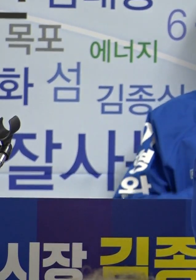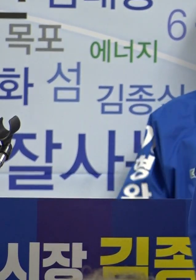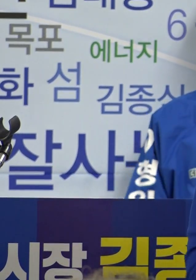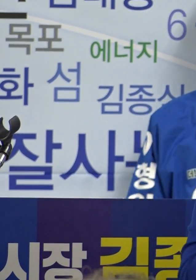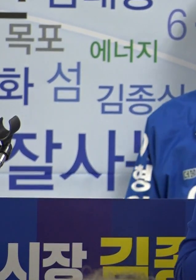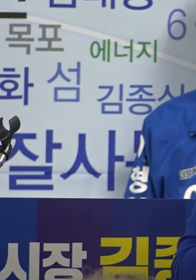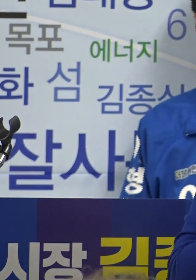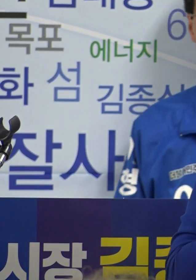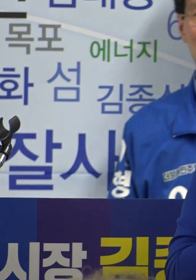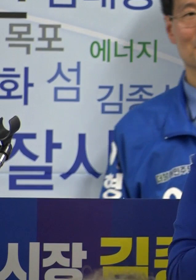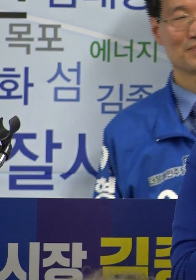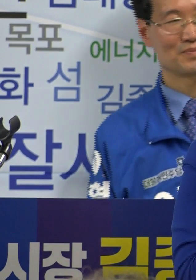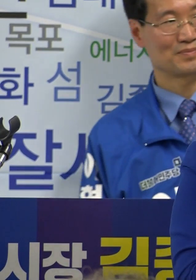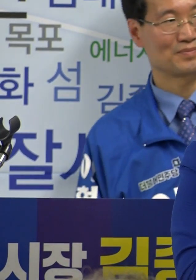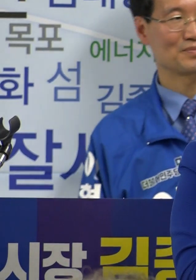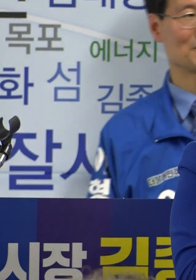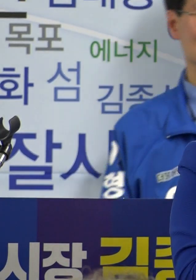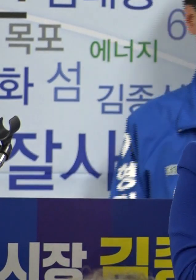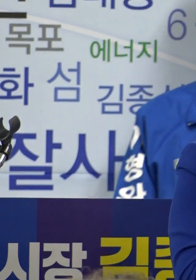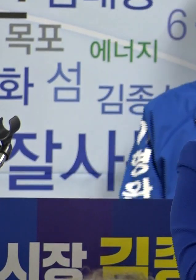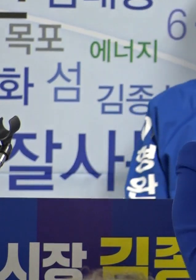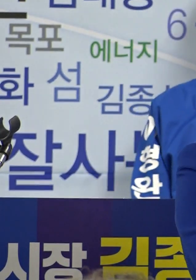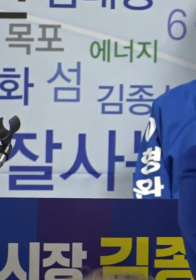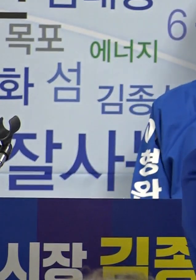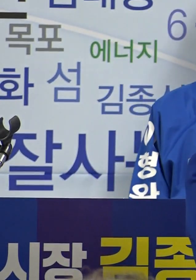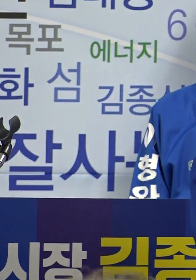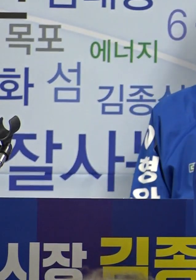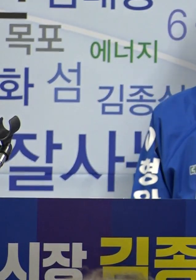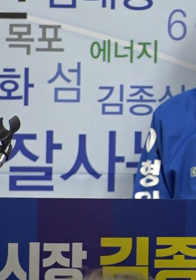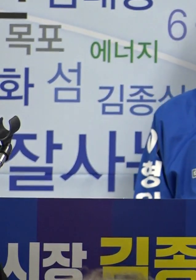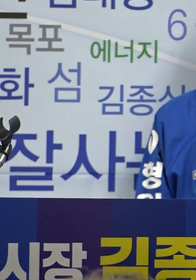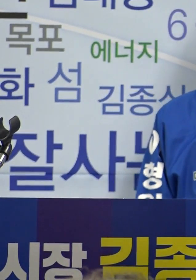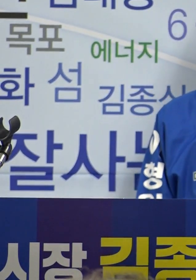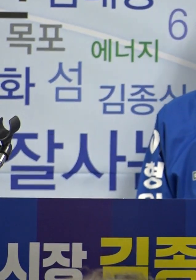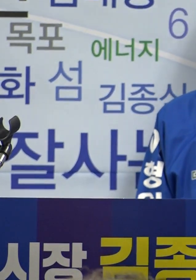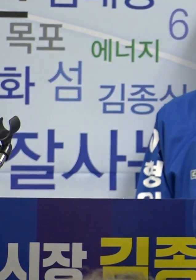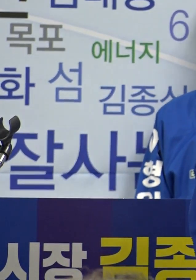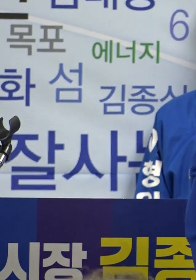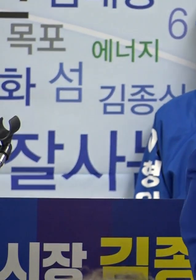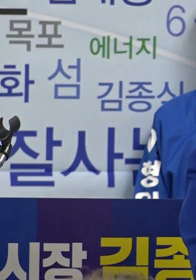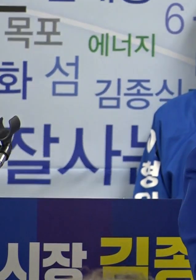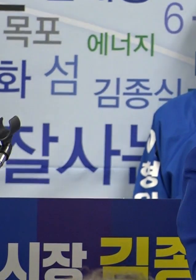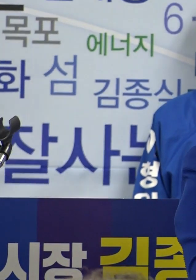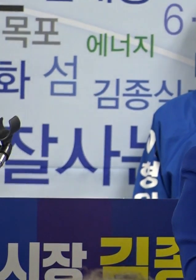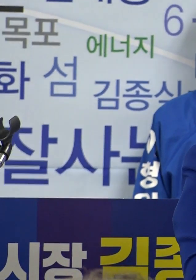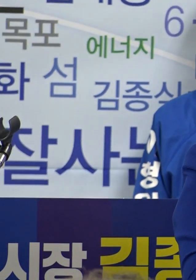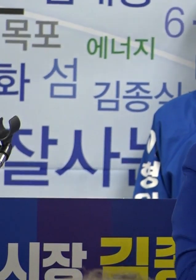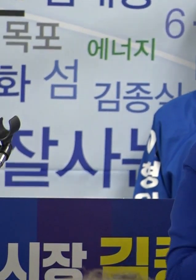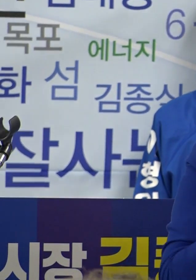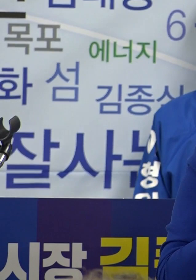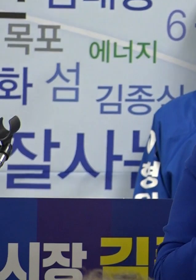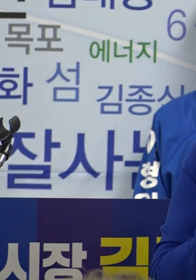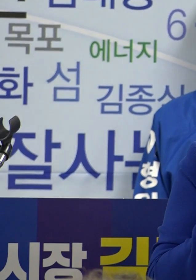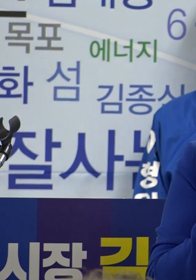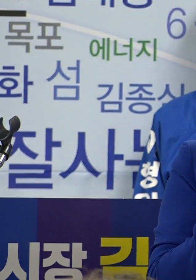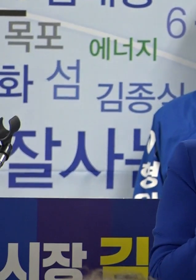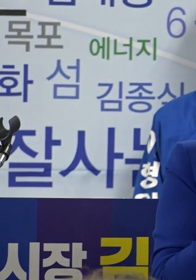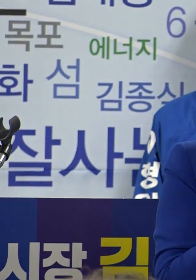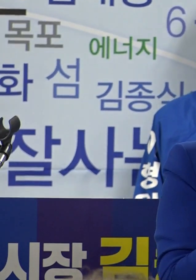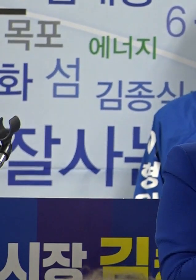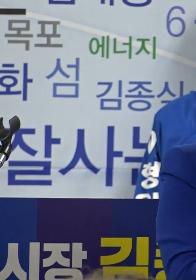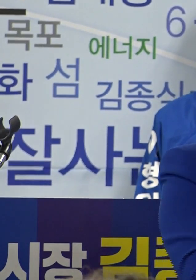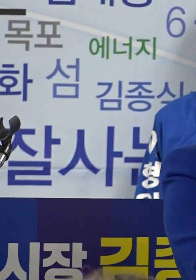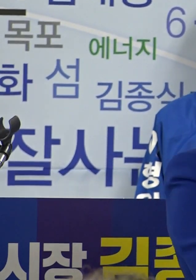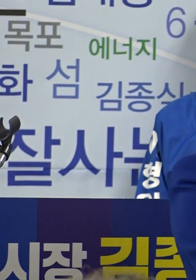출마하신 우리 후보자 모두가 한 명의 낙오자도 없이 당선하는데 우리 목포